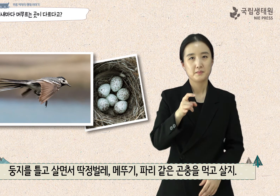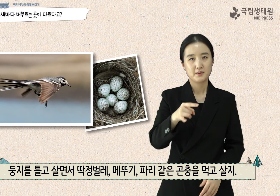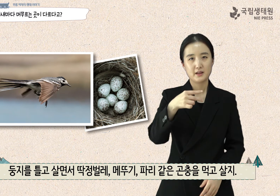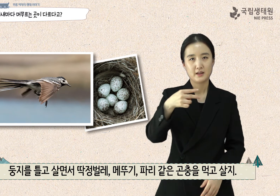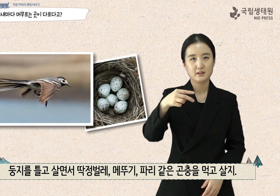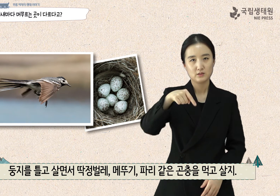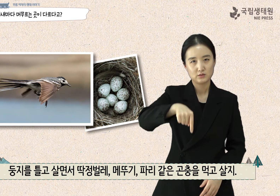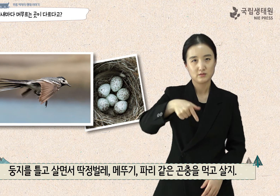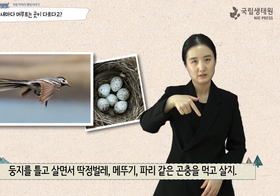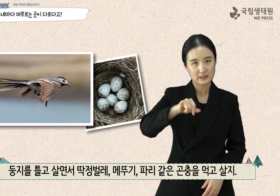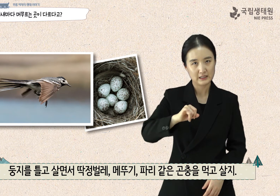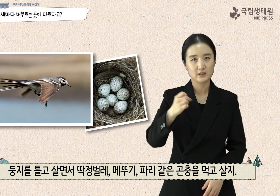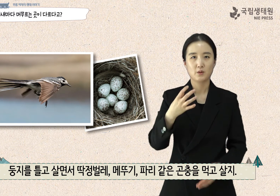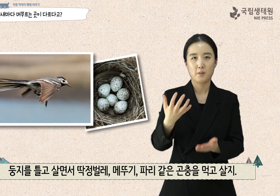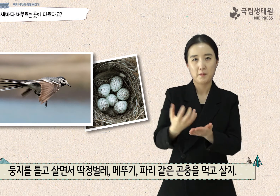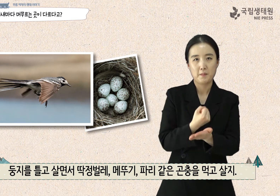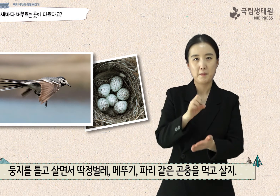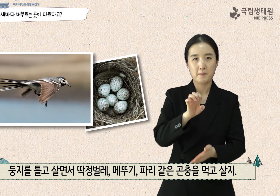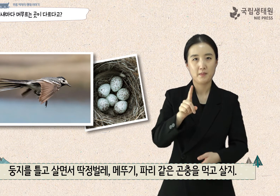곤충을 먹고 살지.